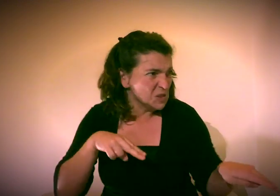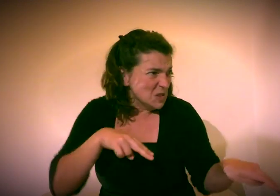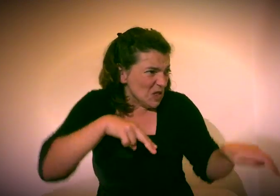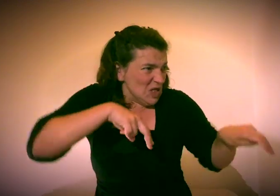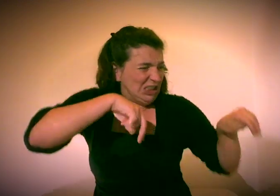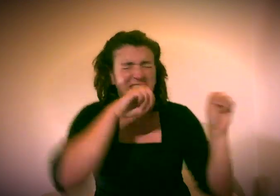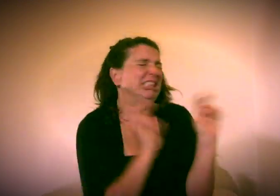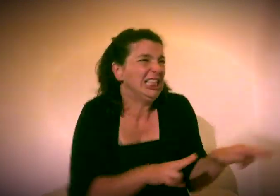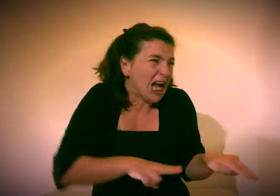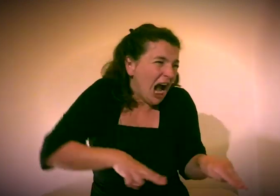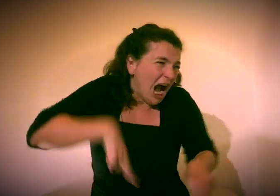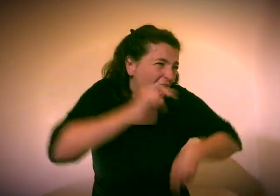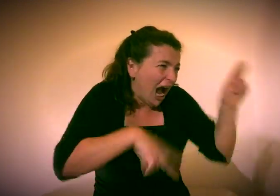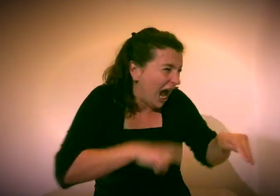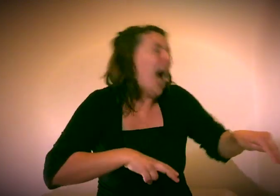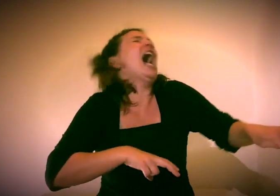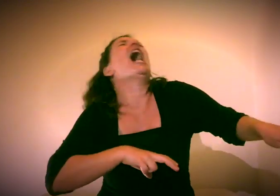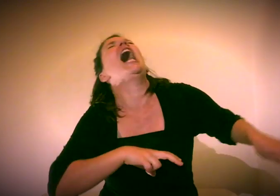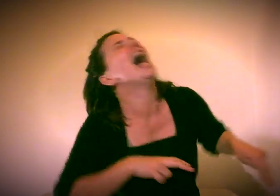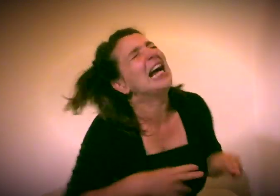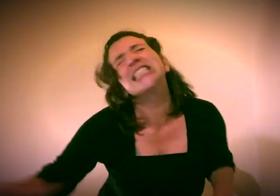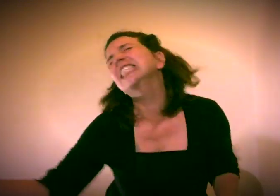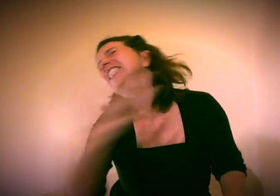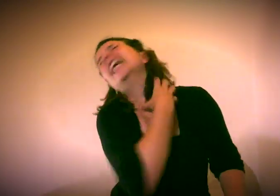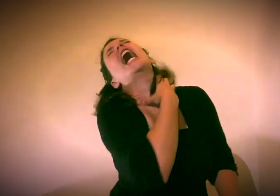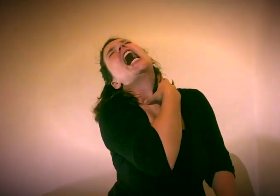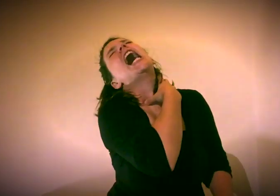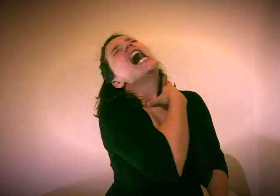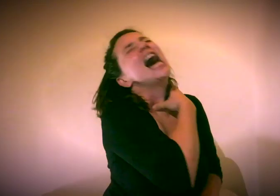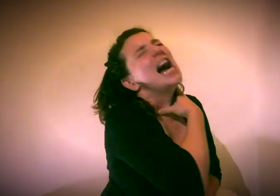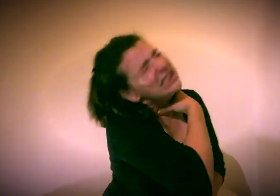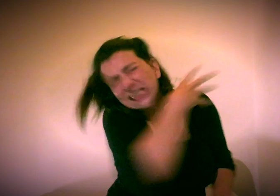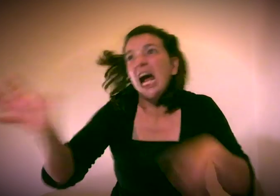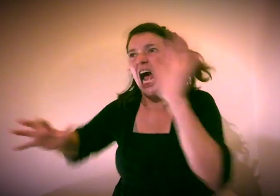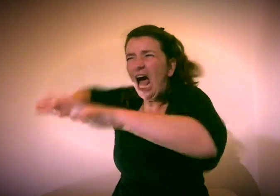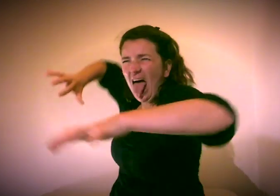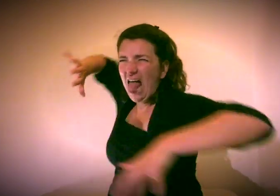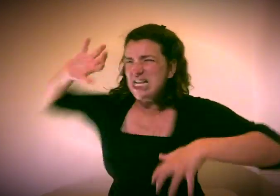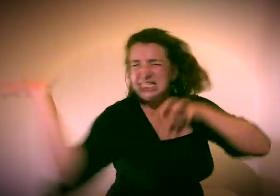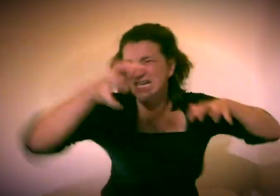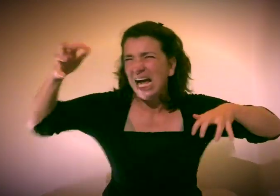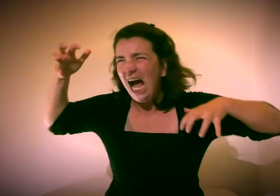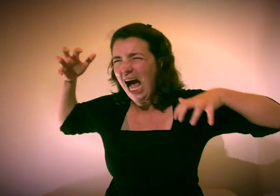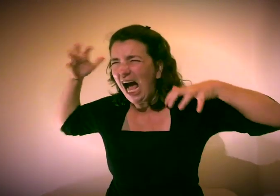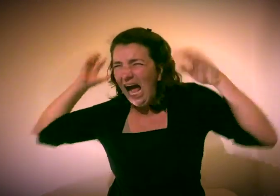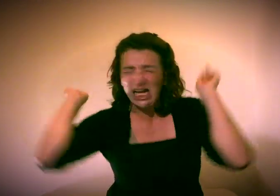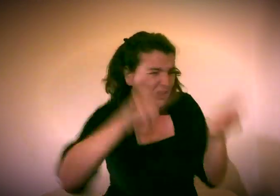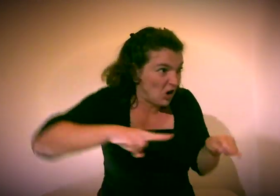m'appartient !» Chien Bleu bondit, tout croc dehors, griffe en avant.